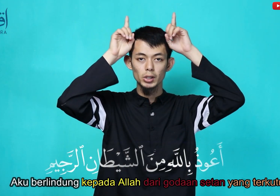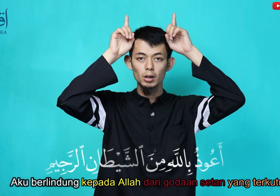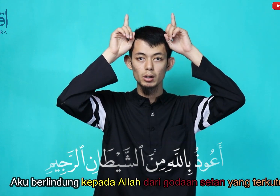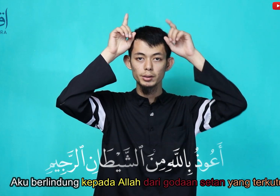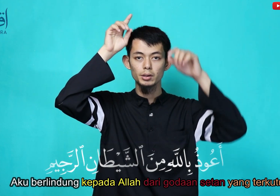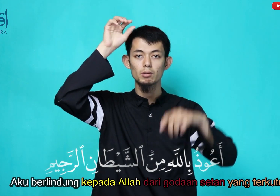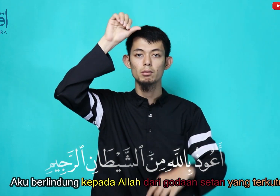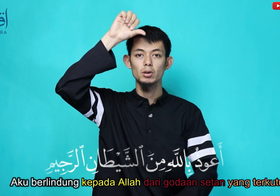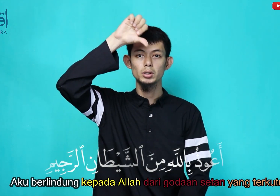Syaitanir